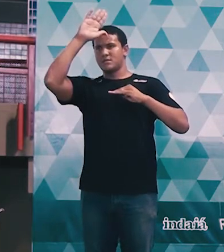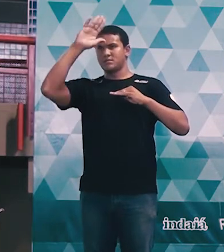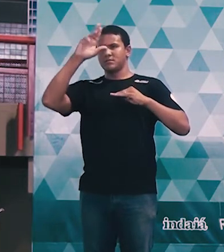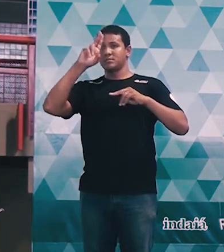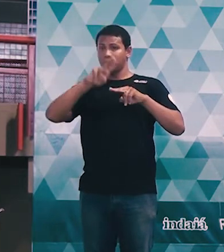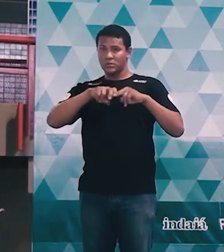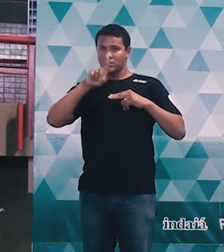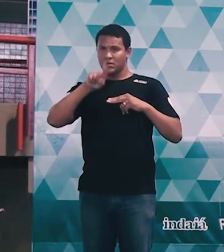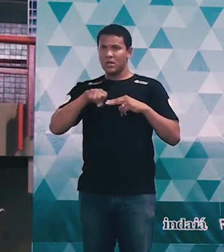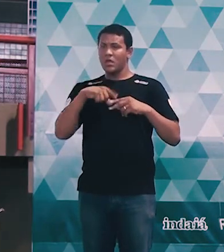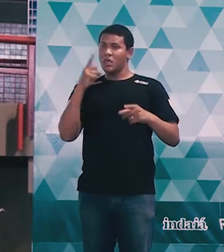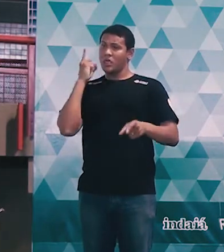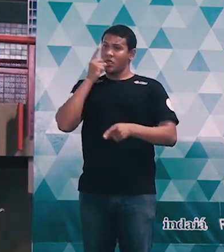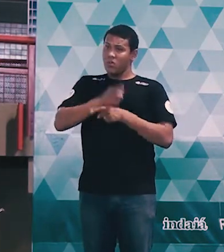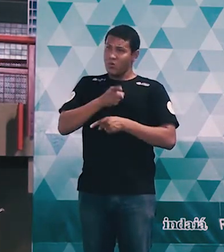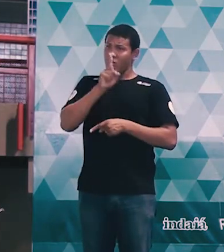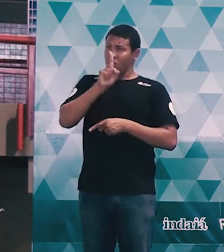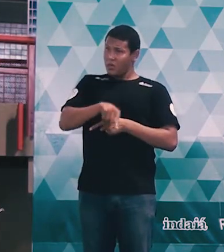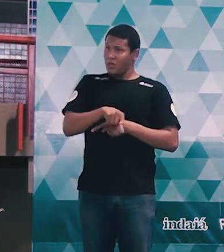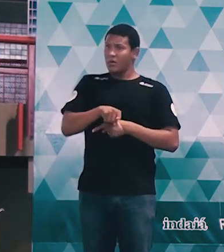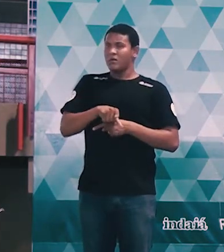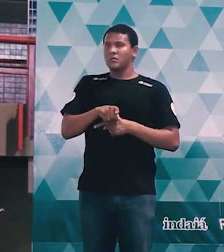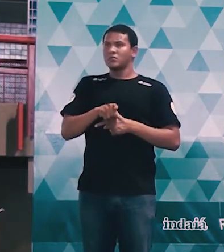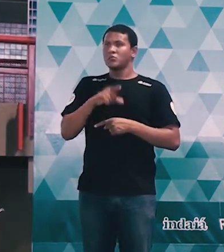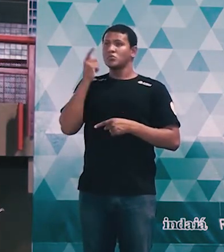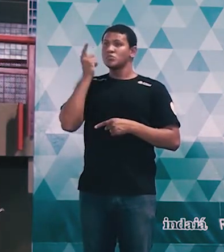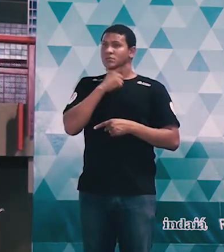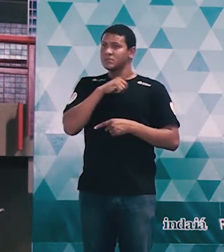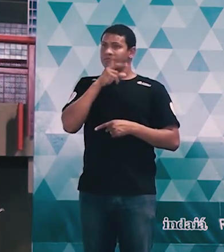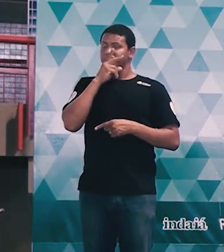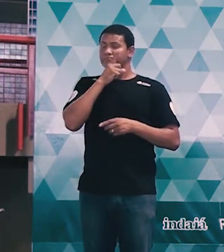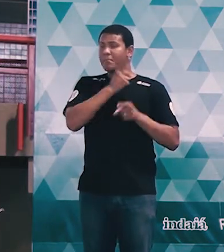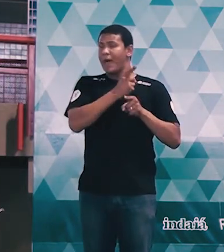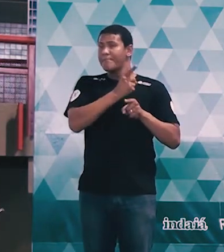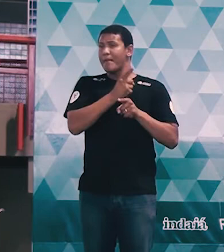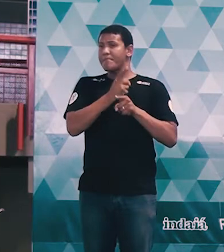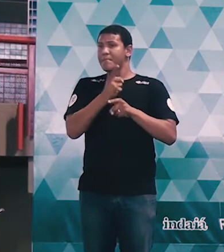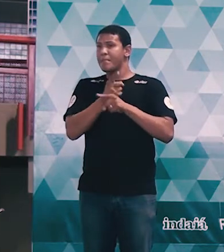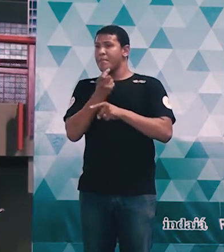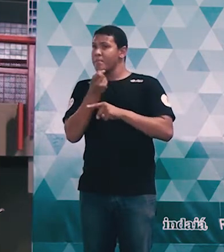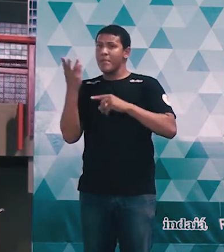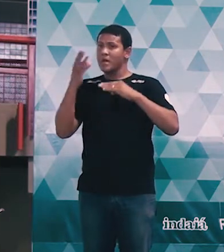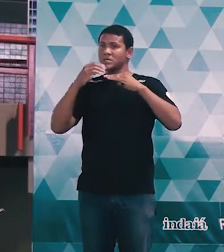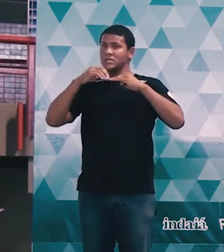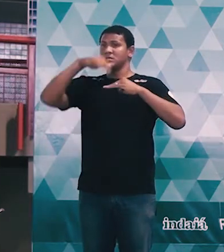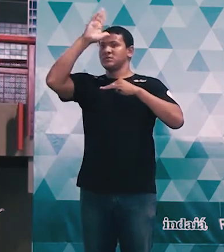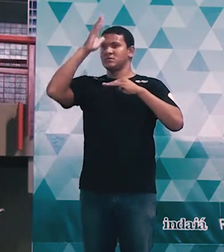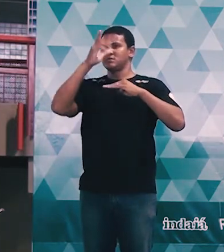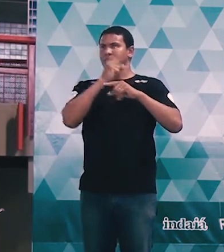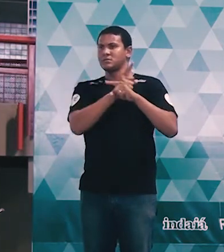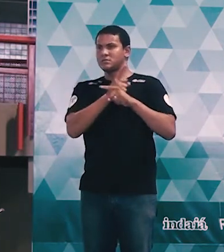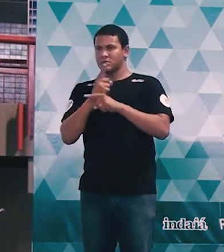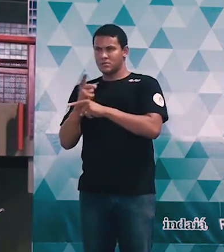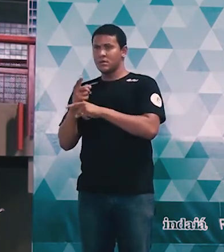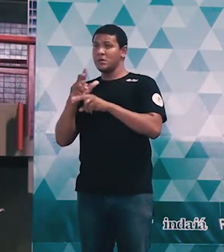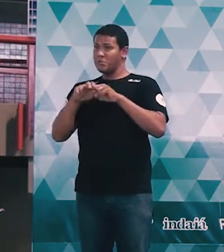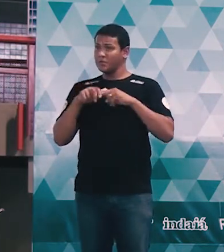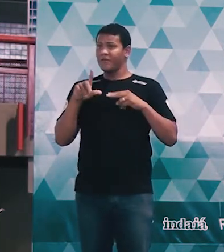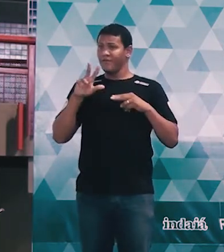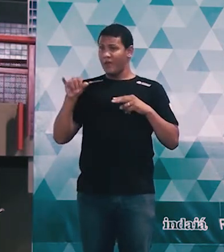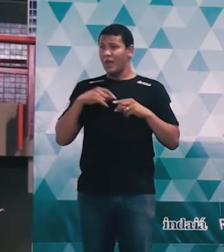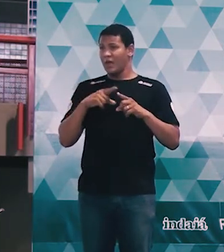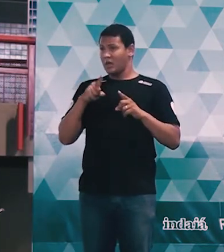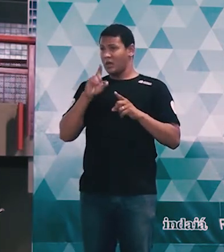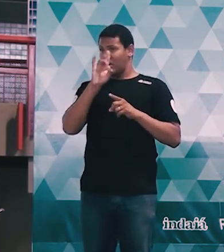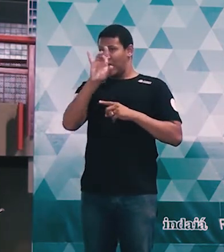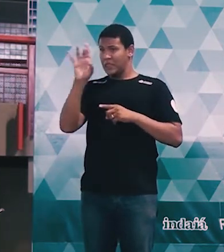é o reagente que apresenta mais resultados acima da média dele. Então eu vou ter que calcular a média de